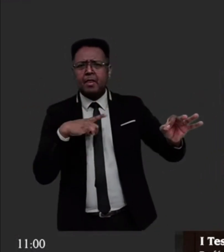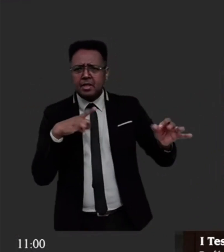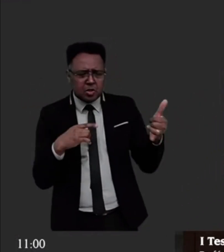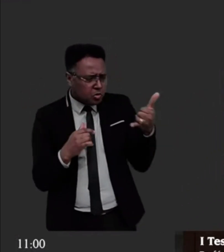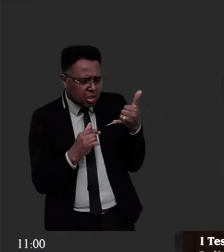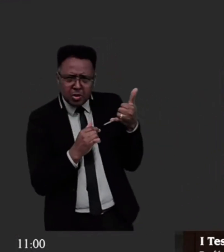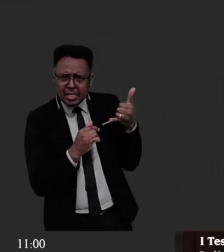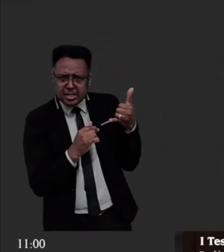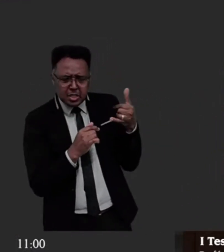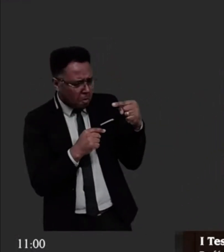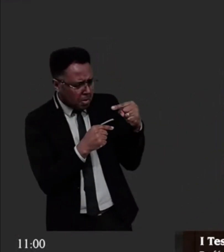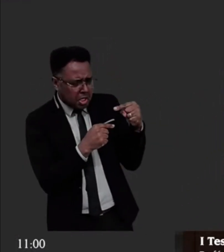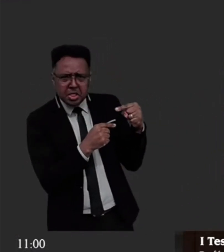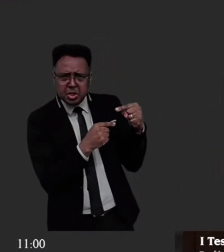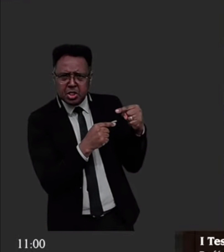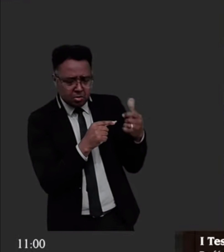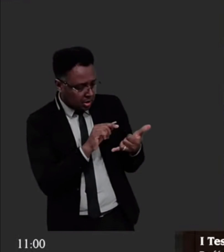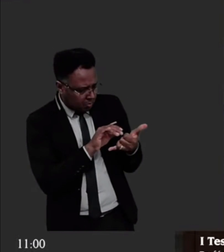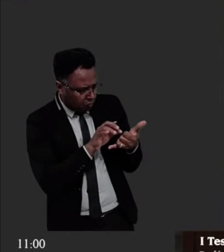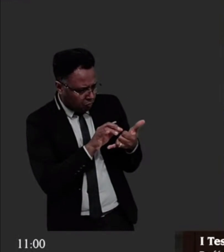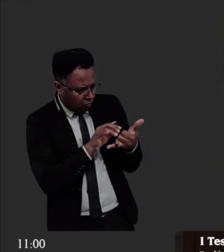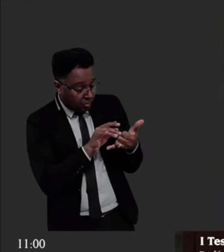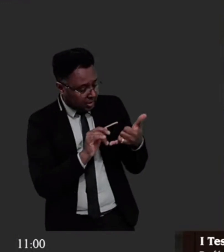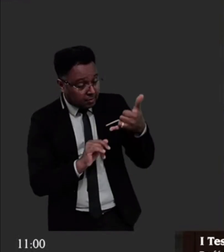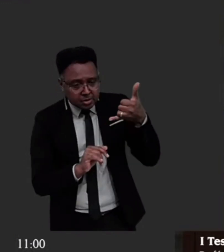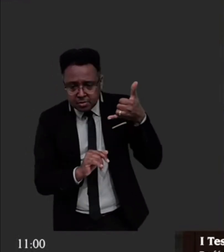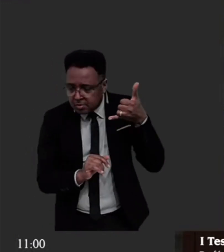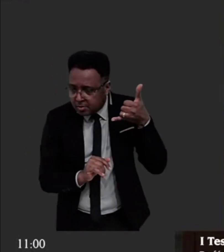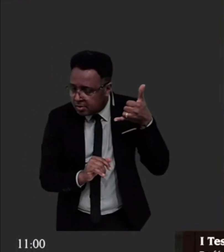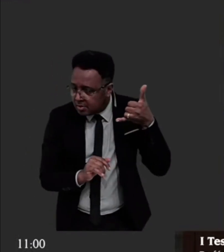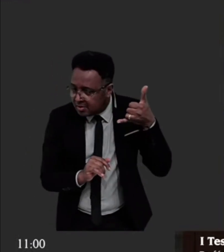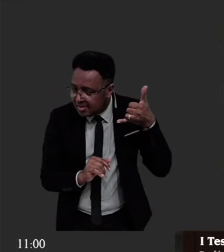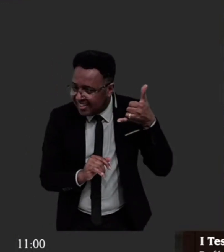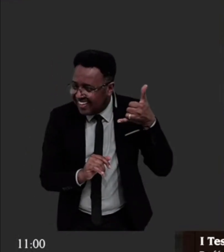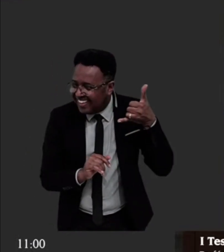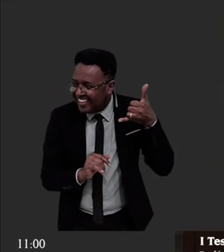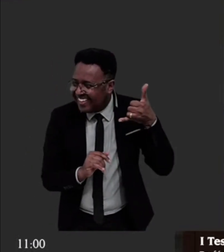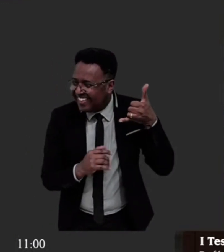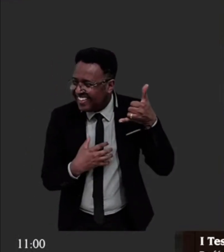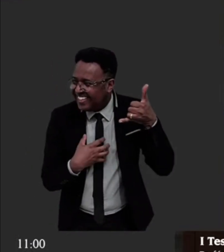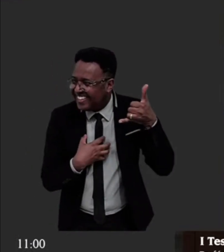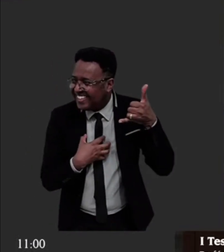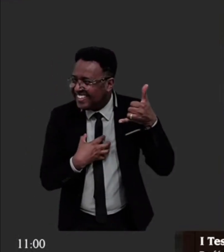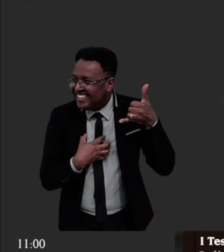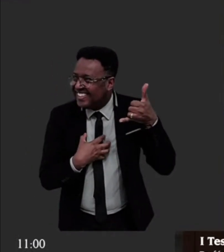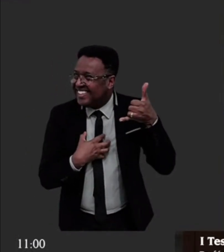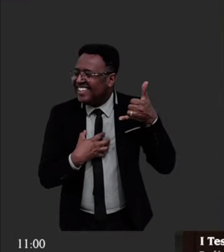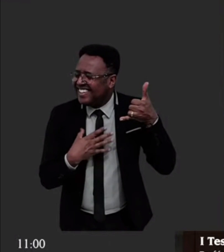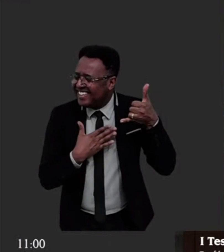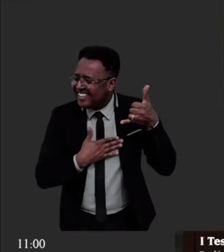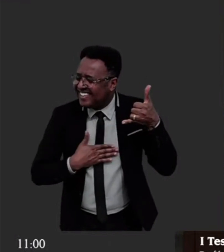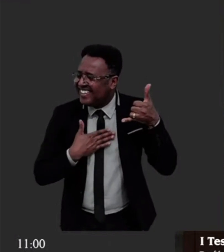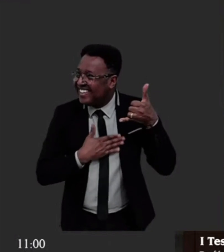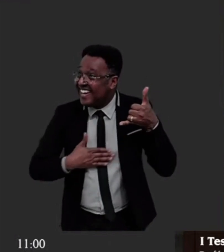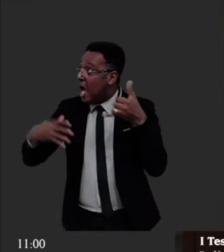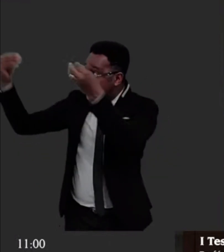celularzinho pequenininho, mas ele procura, mal dá para ouvir, mas ele se delicia, porque é um pinguinho de graça que está caindo.